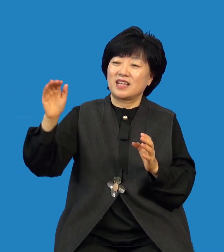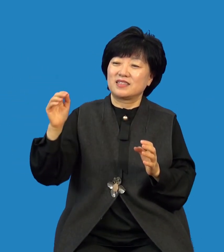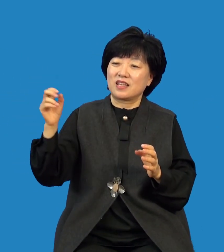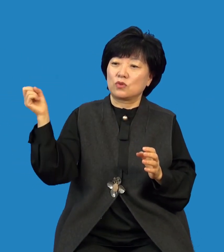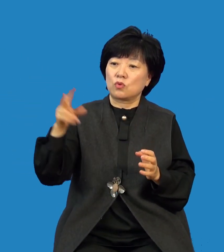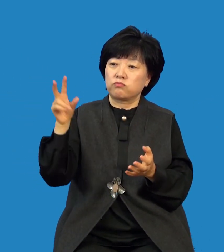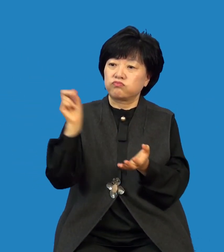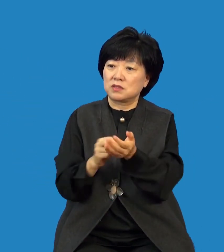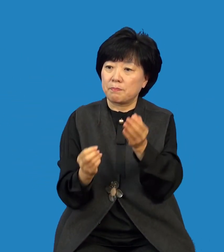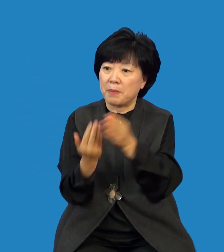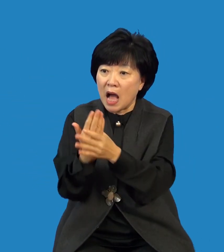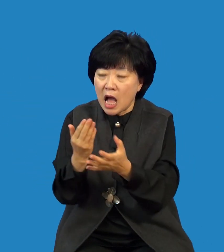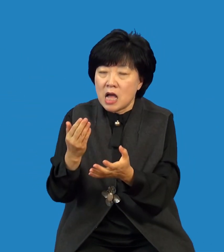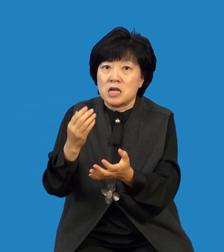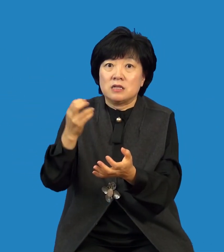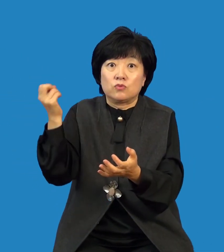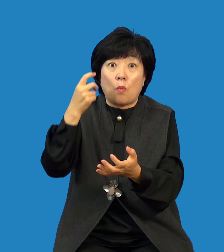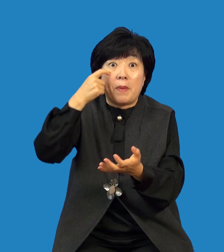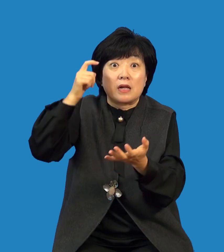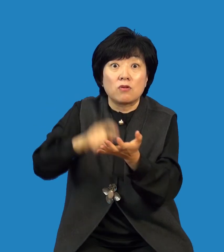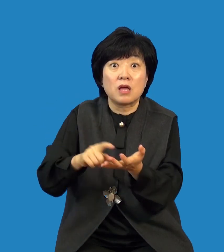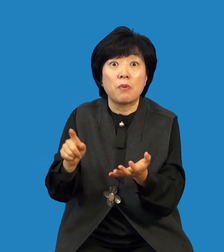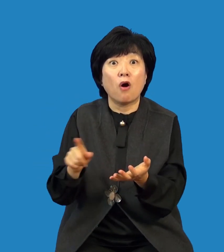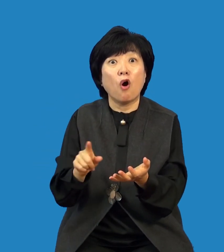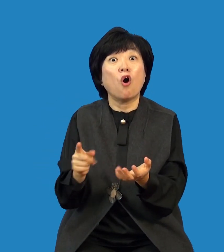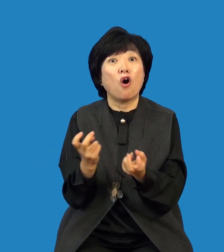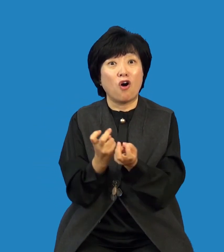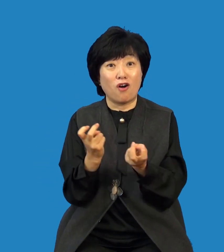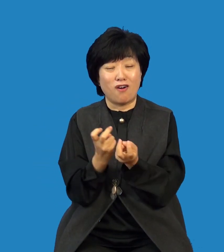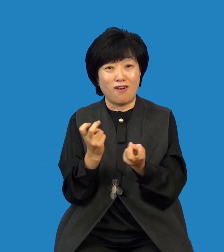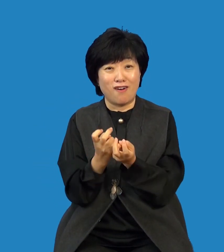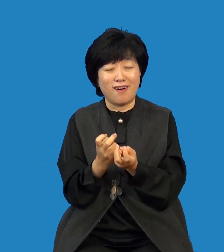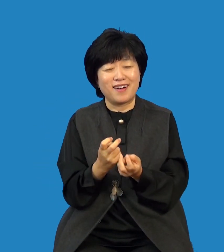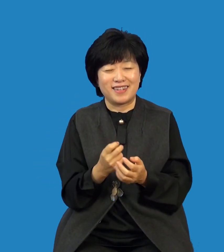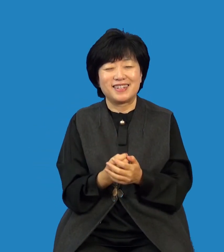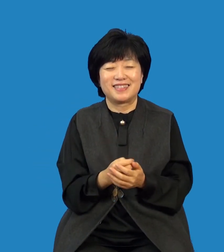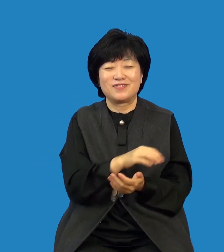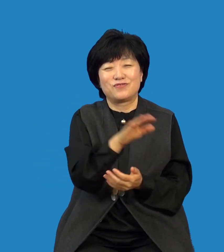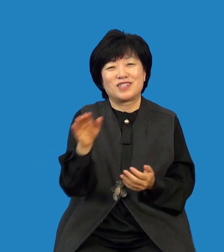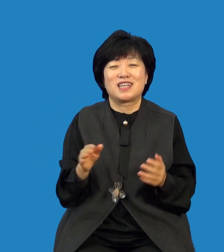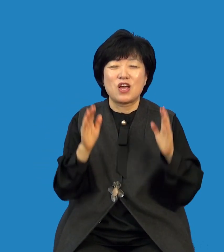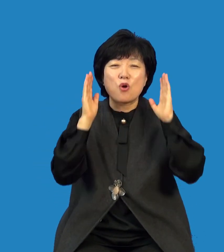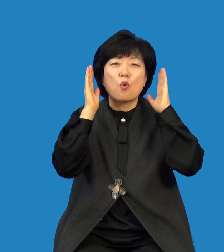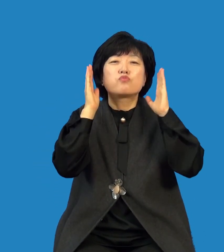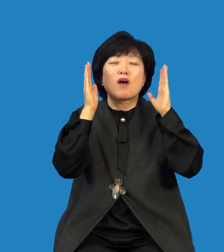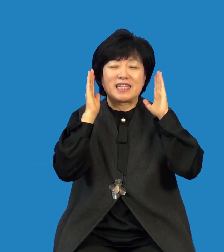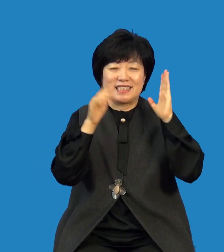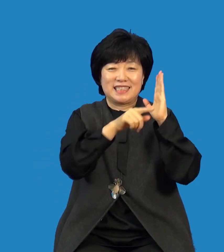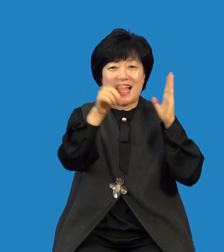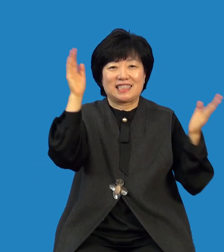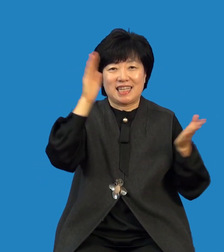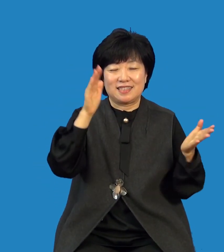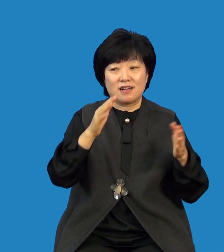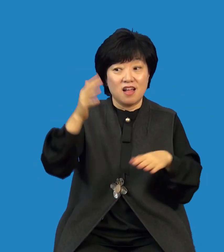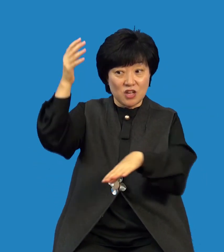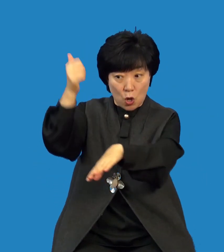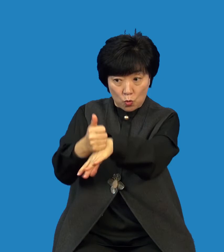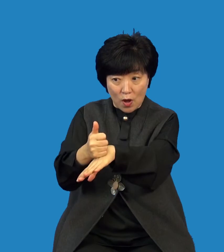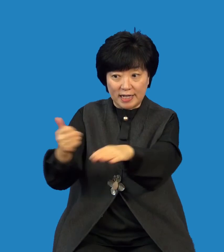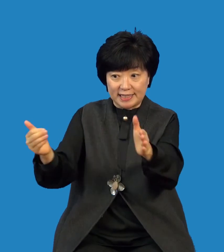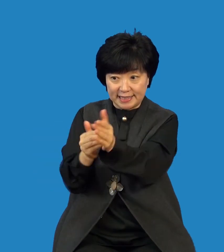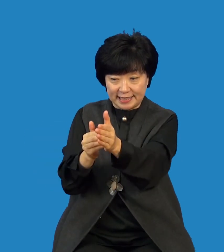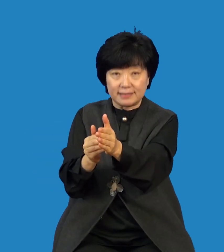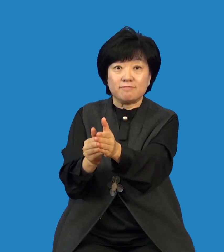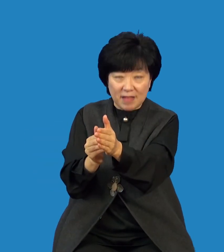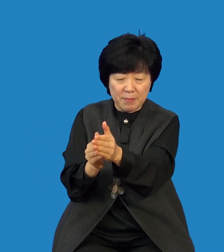이거 웃으시지만 이게 사실 진짜 현실이거든요. 거기 우리 공부할 때요 불문율이 있어요. 결과가 나오면 거기서 빨리